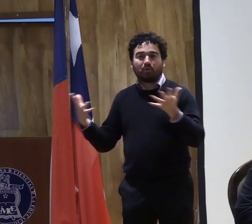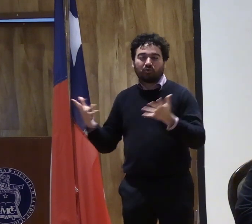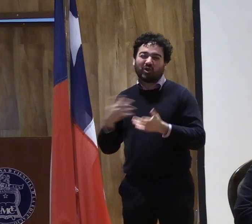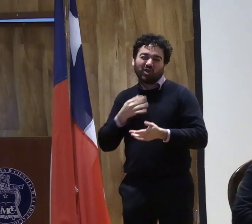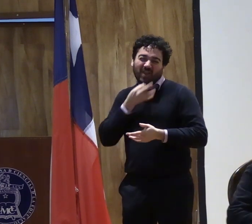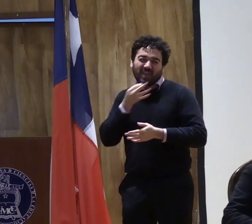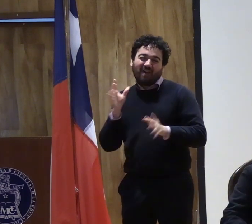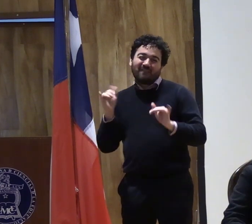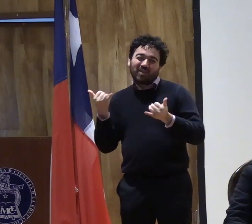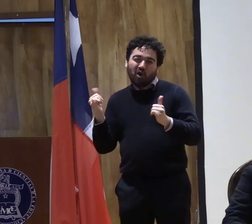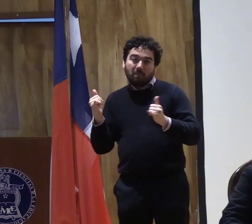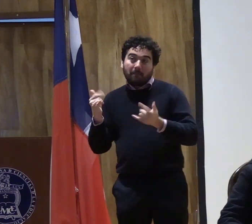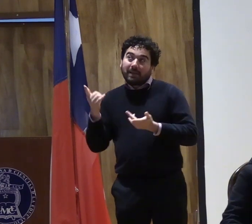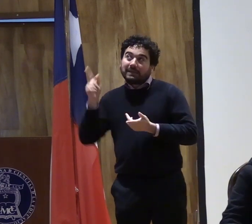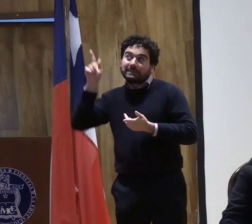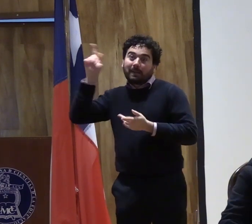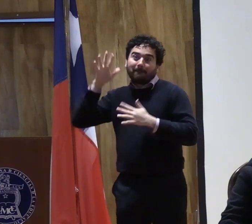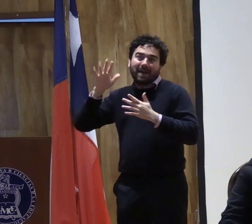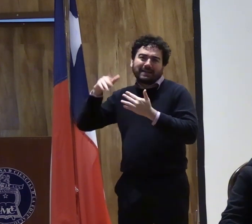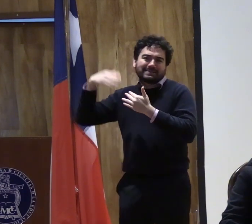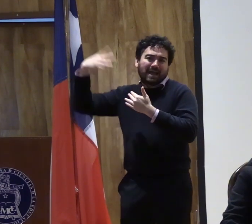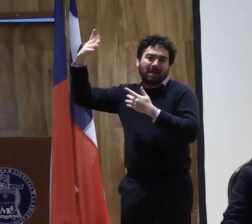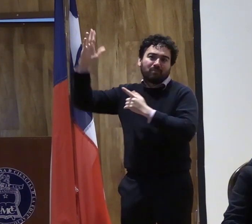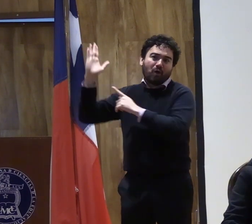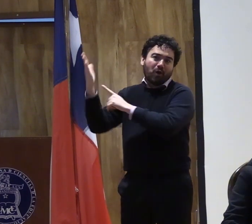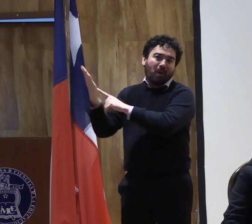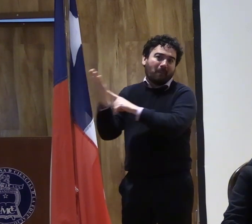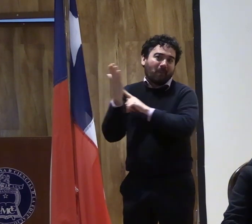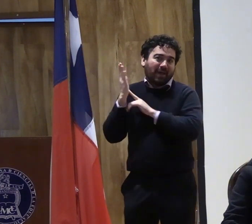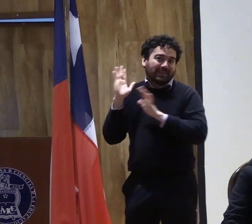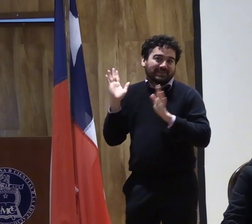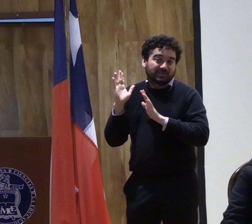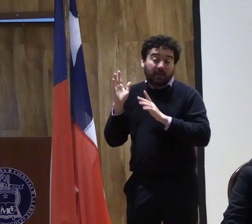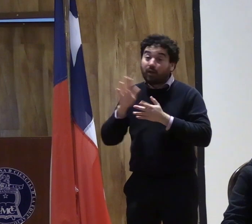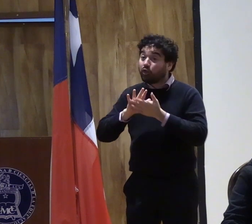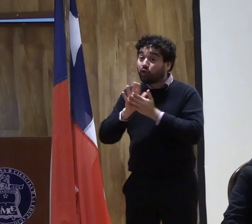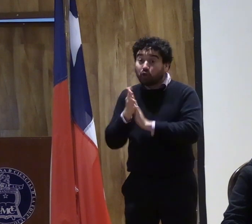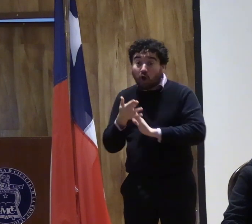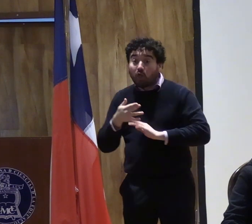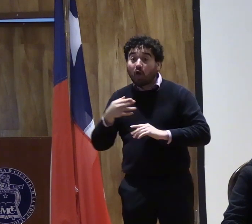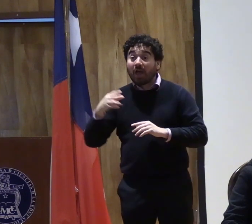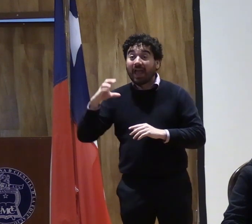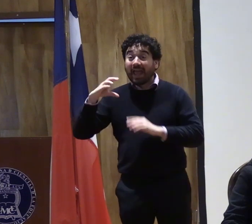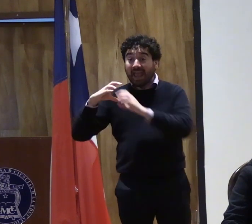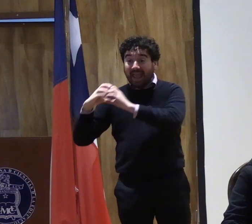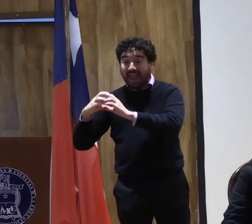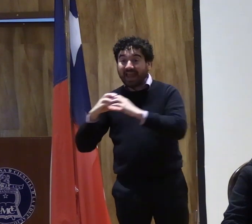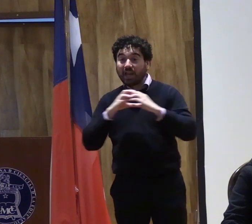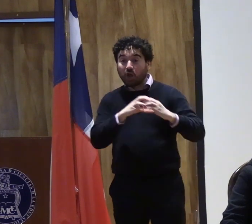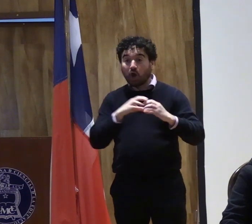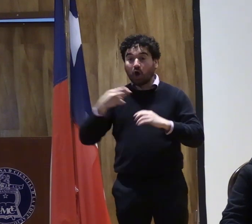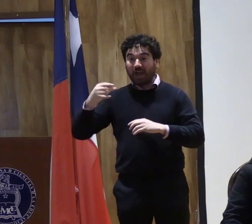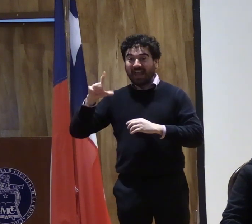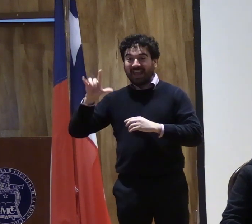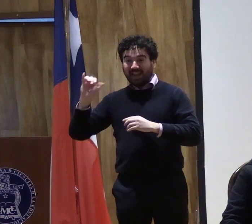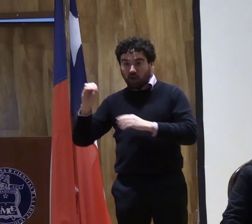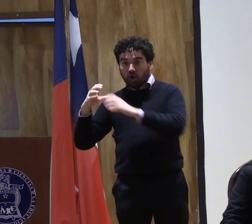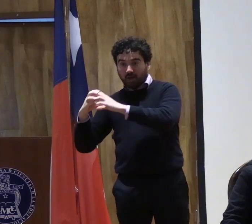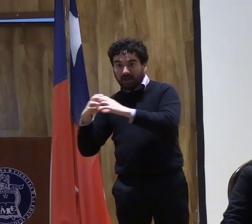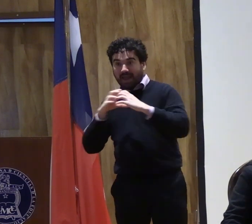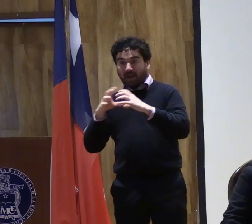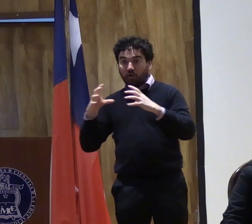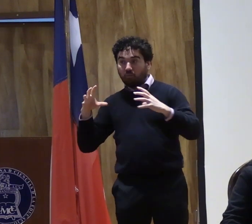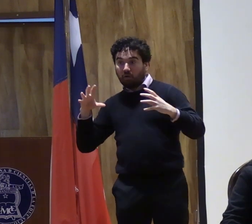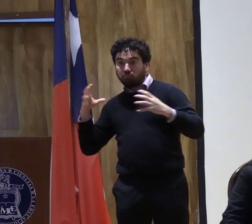es una señal del más allá. 2 átomos de helio se funden y se separan